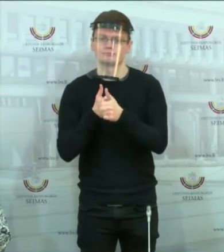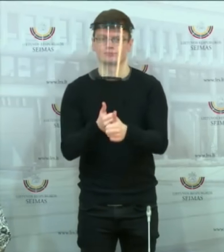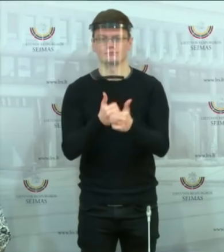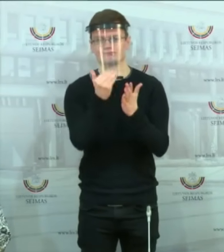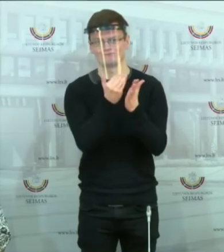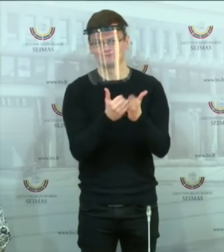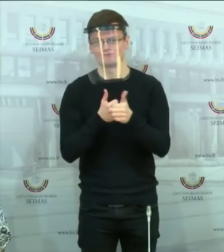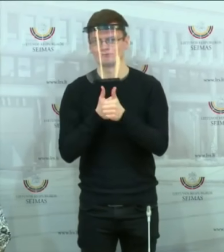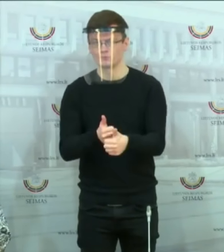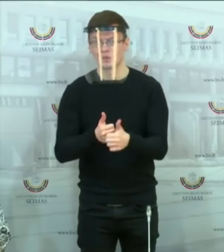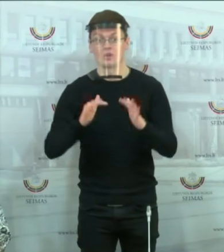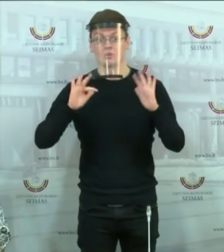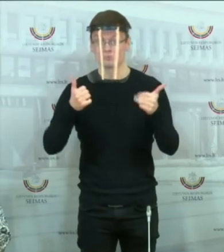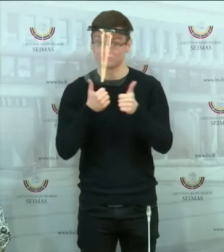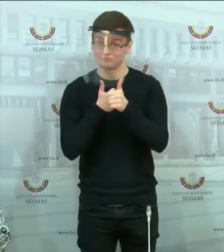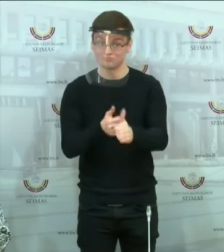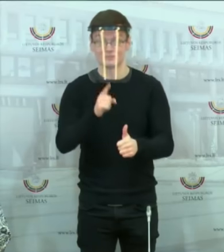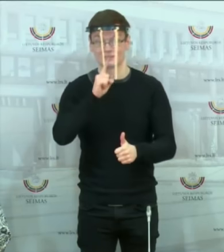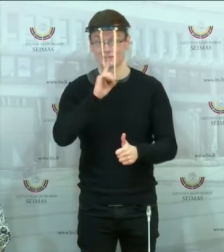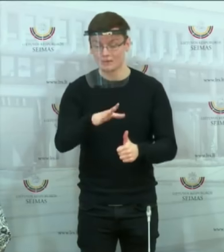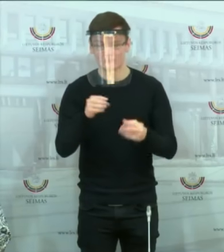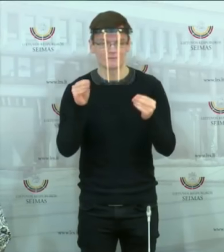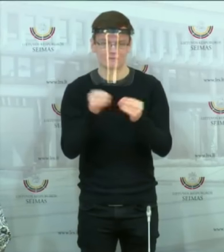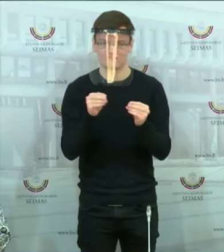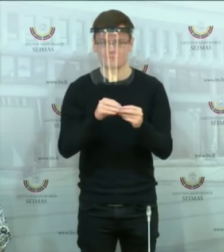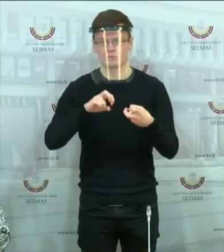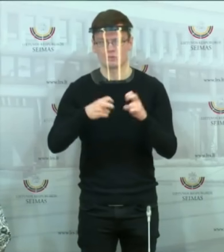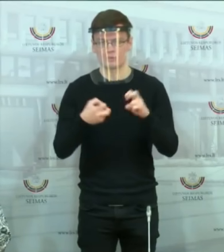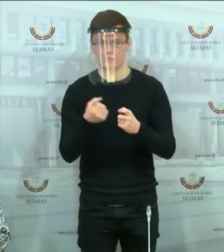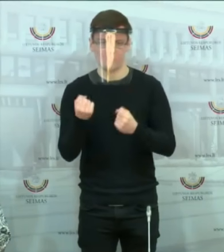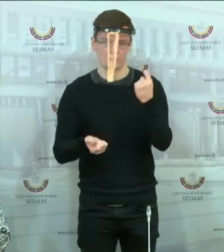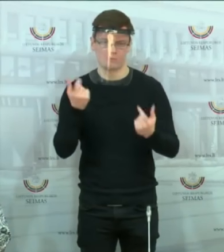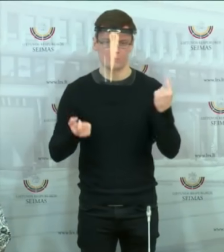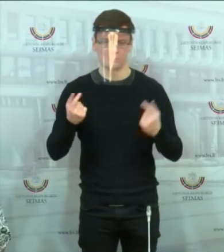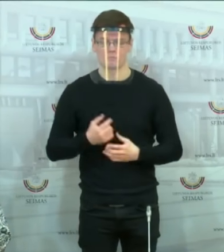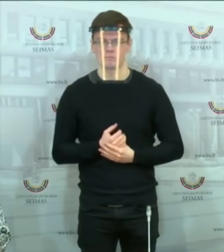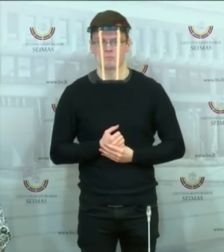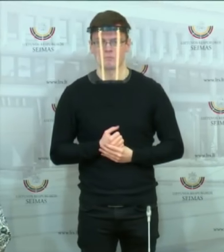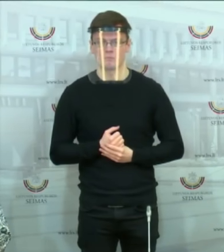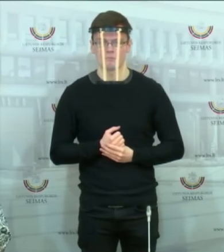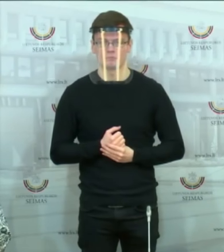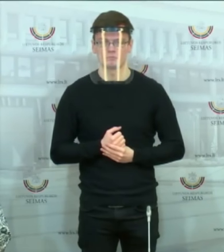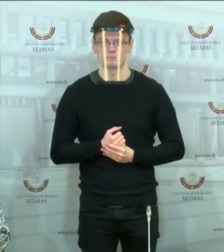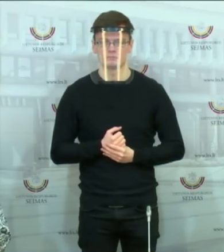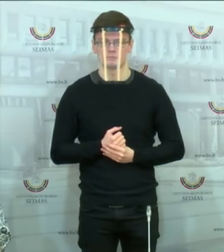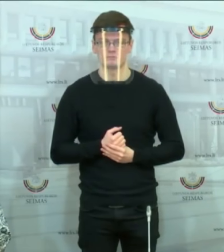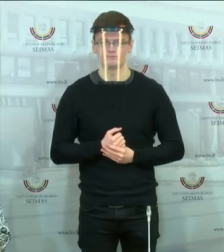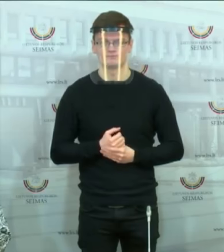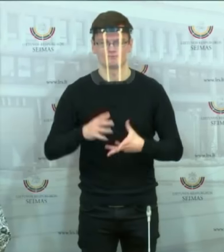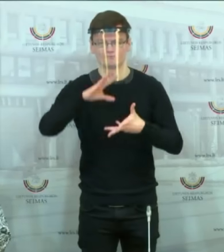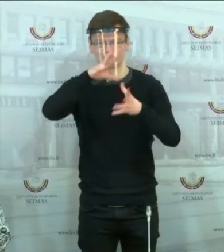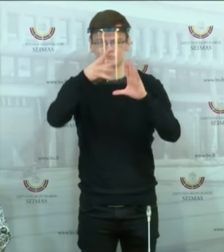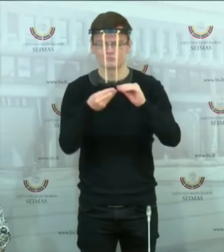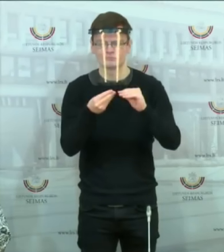Priešingu atveju susidursim vėlgi su tom pačiom bėdom. Tai jeigu taip abstrakčiai ir kiek įmanoma